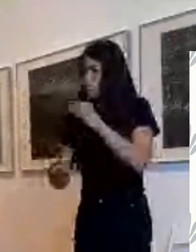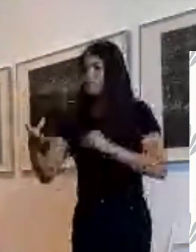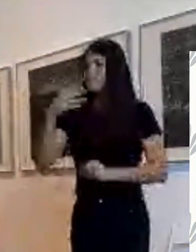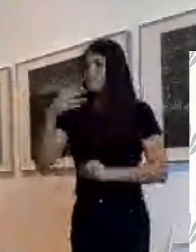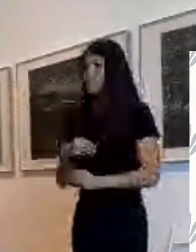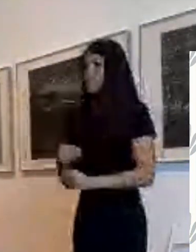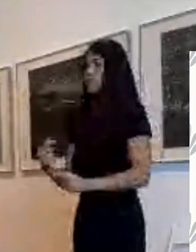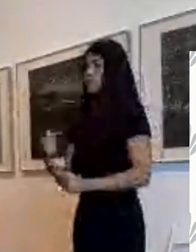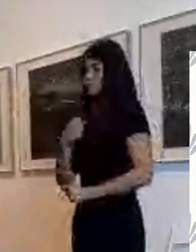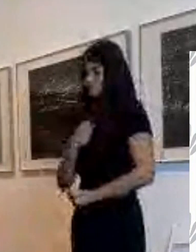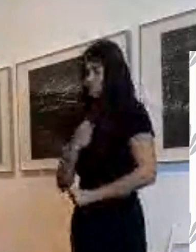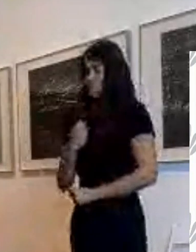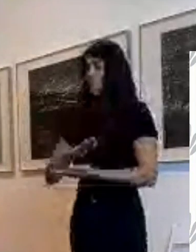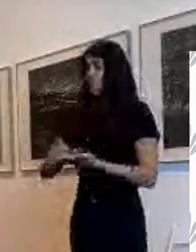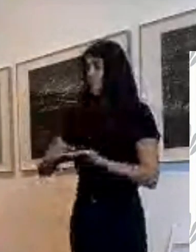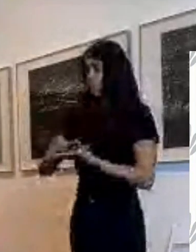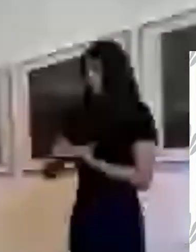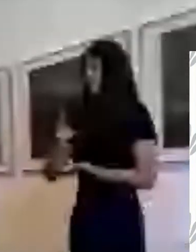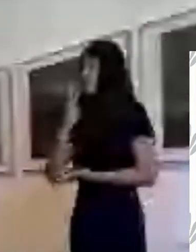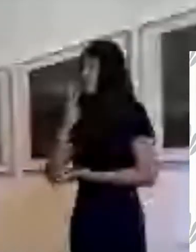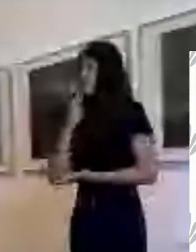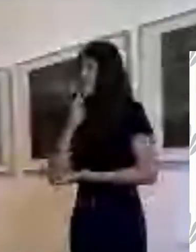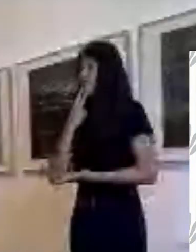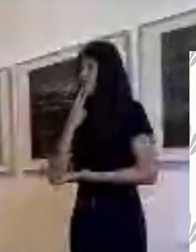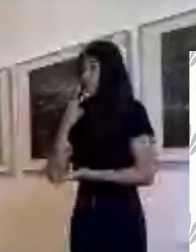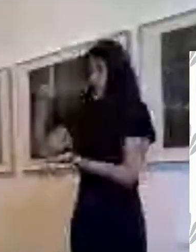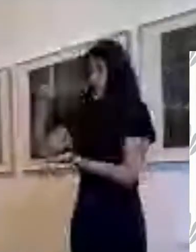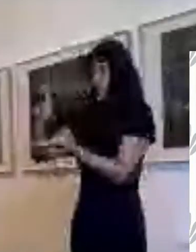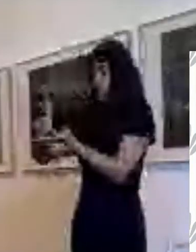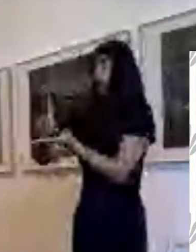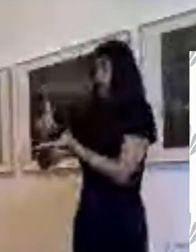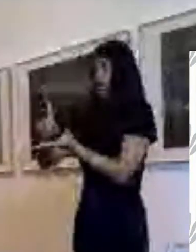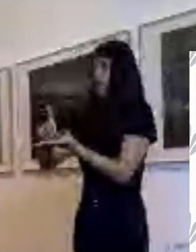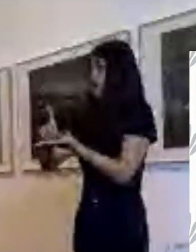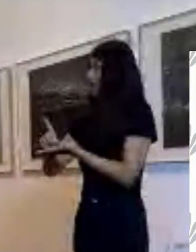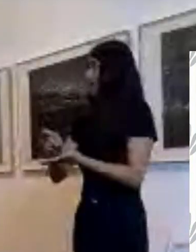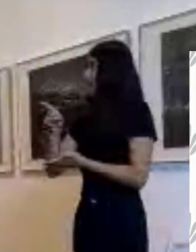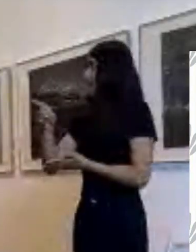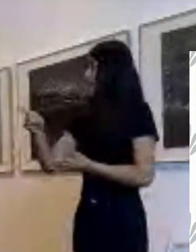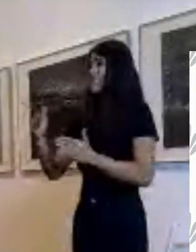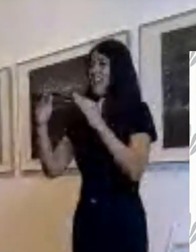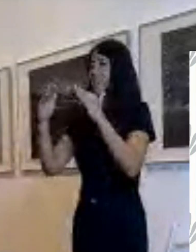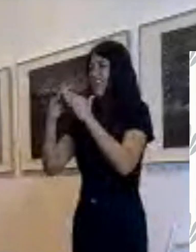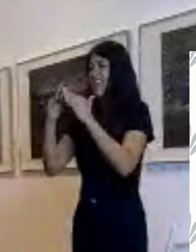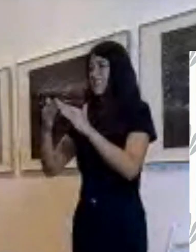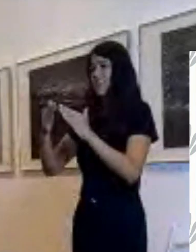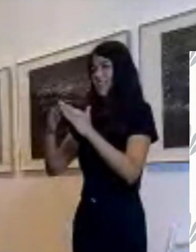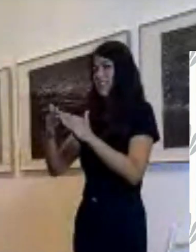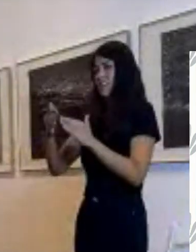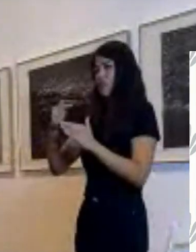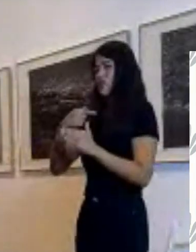Lo que decía recién, yo viví en este lugar, esa era la casa donde yo